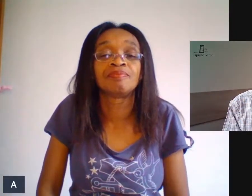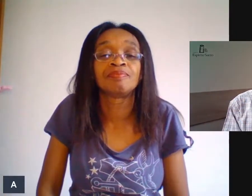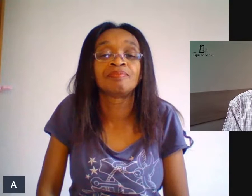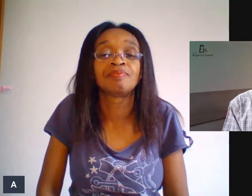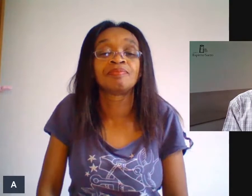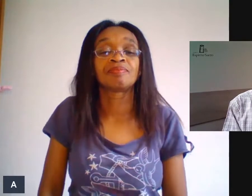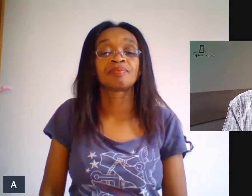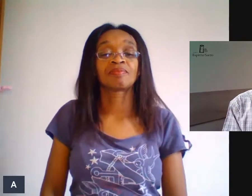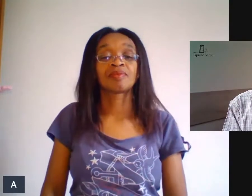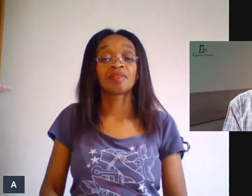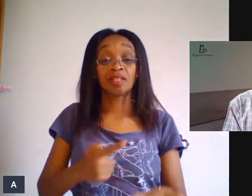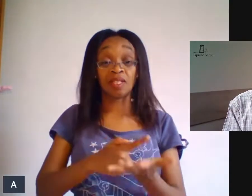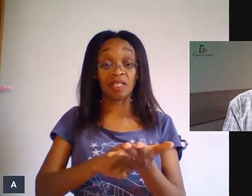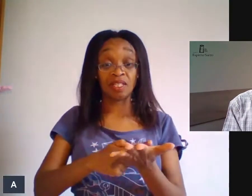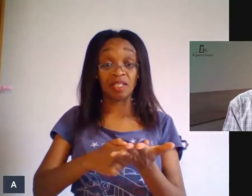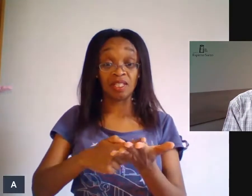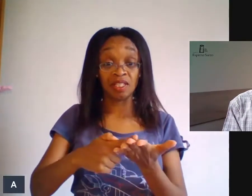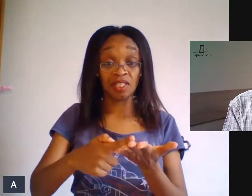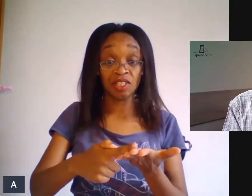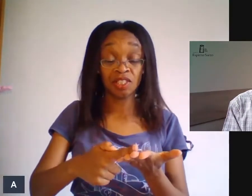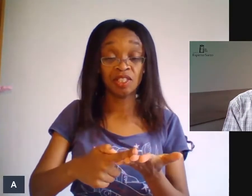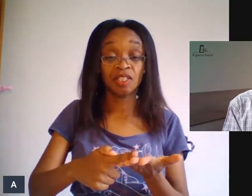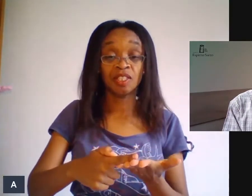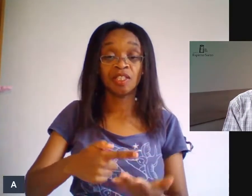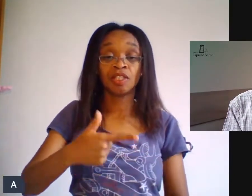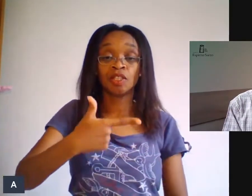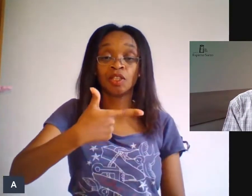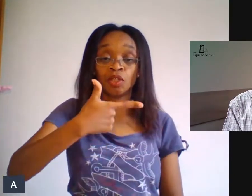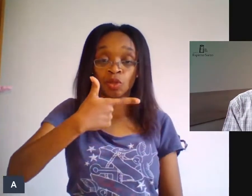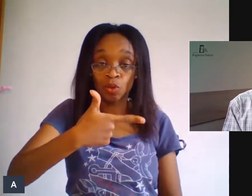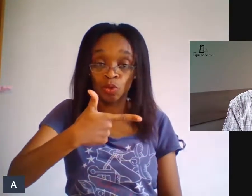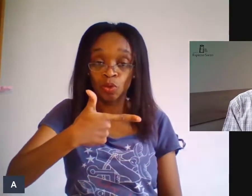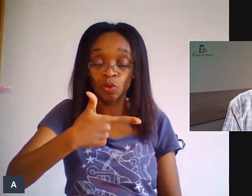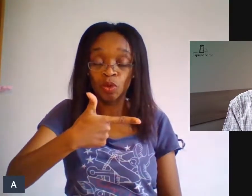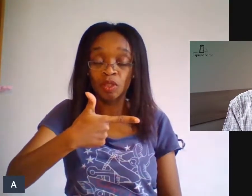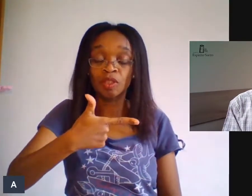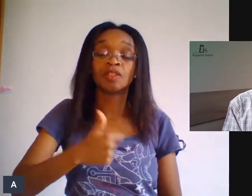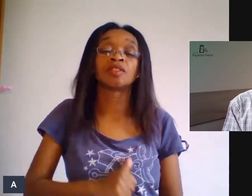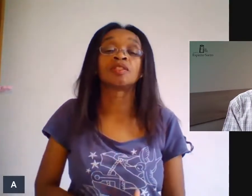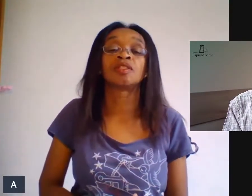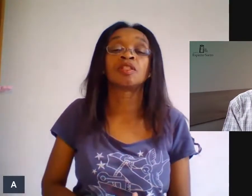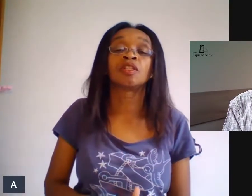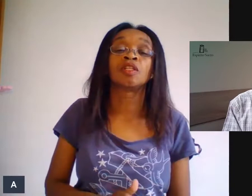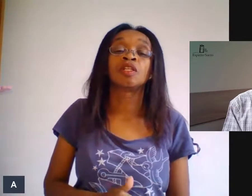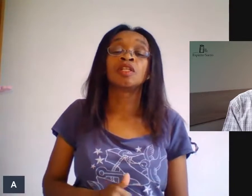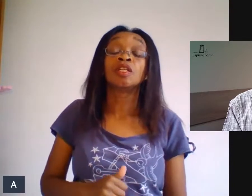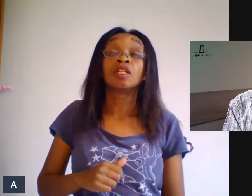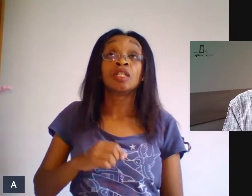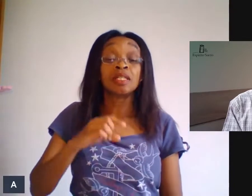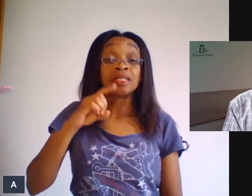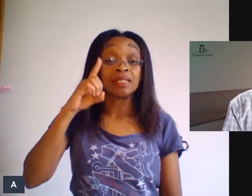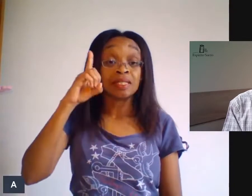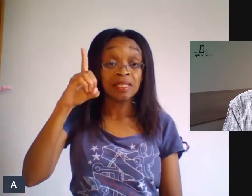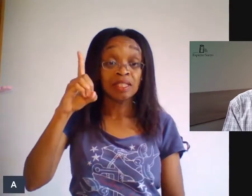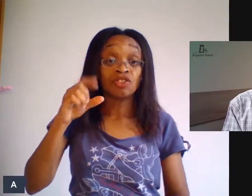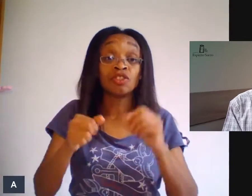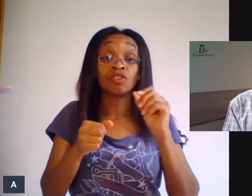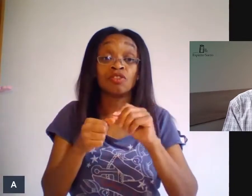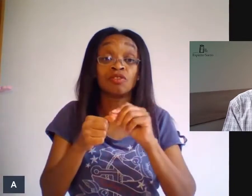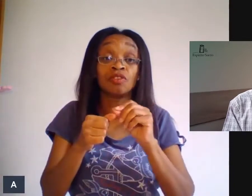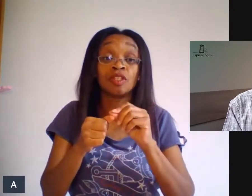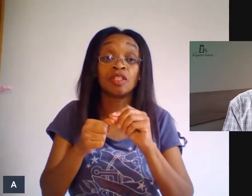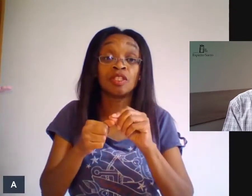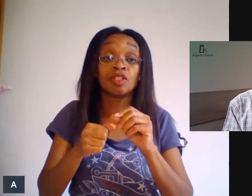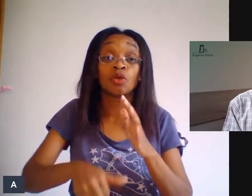Em Gênesis 2, versículo 24, Deus criou os nossos primeiros pais